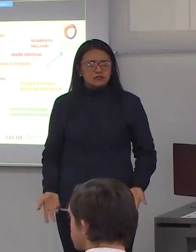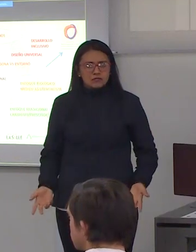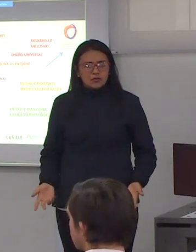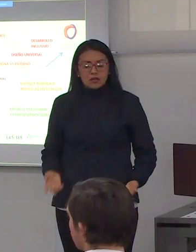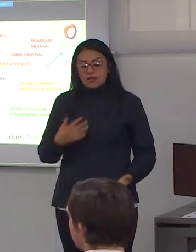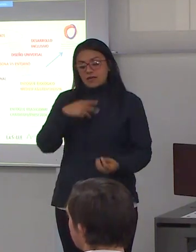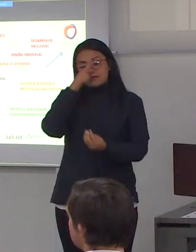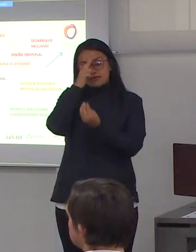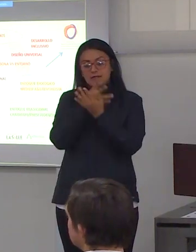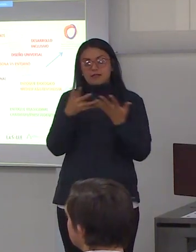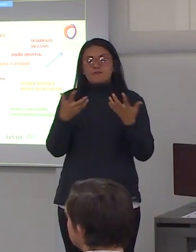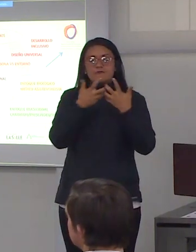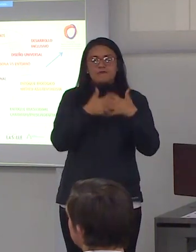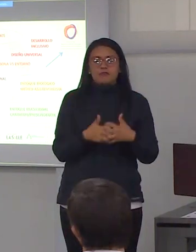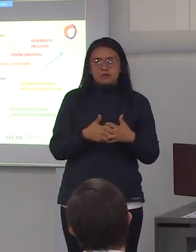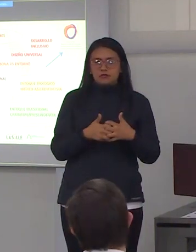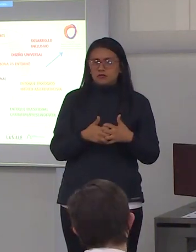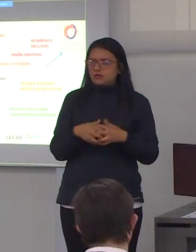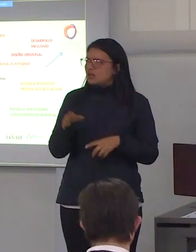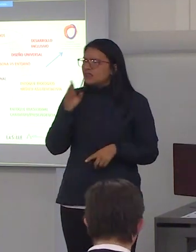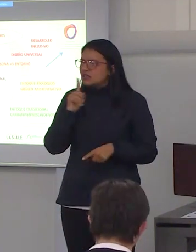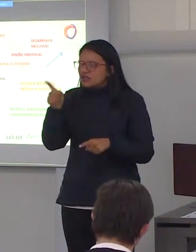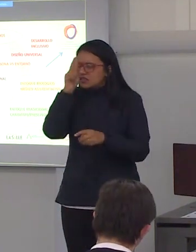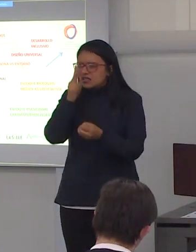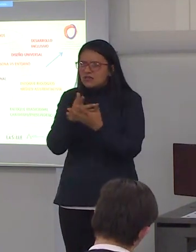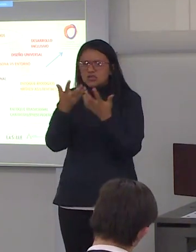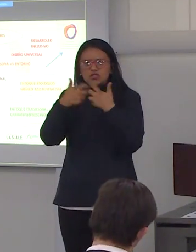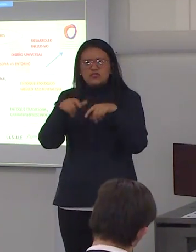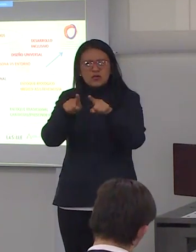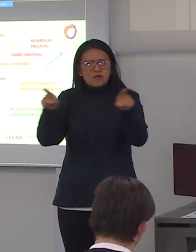diversidad funcional quien no es diverso funcionalmente aquí